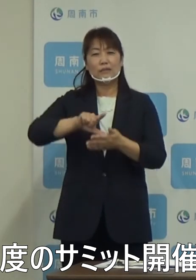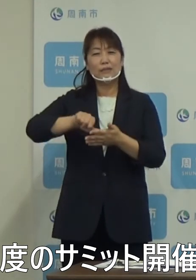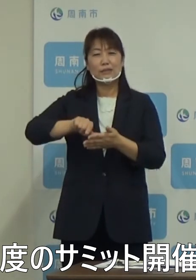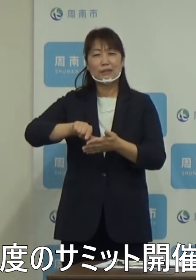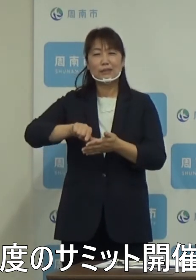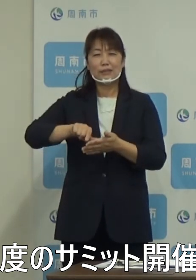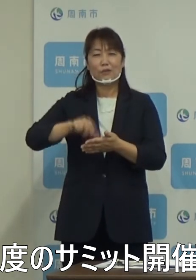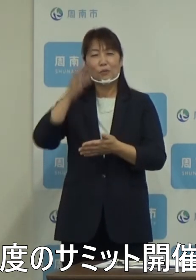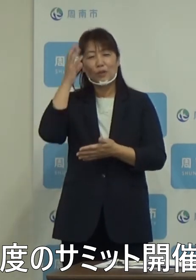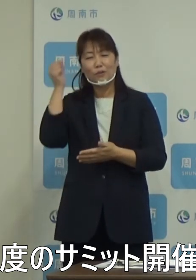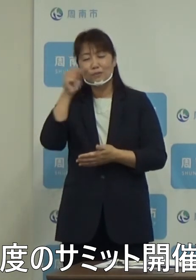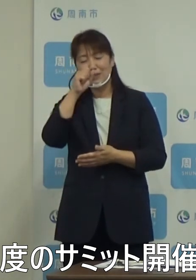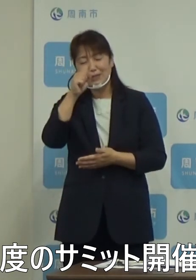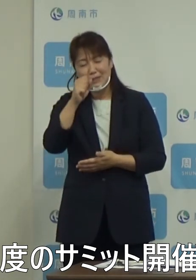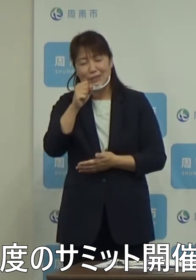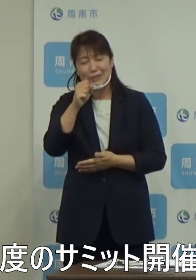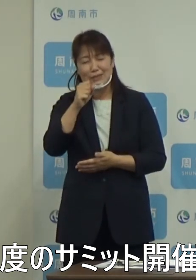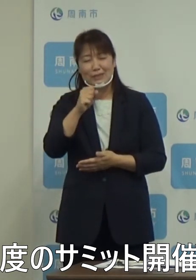を